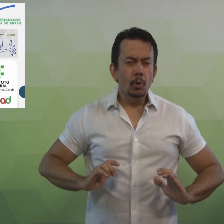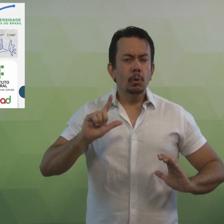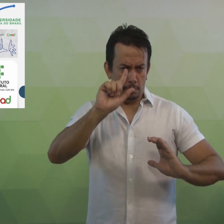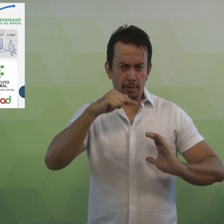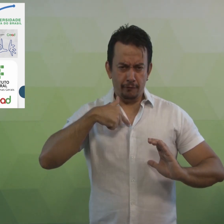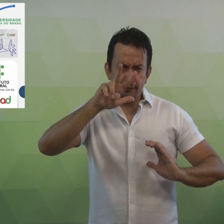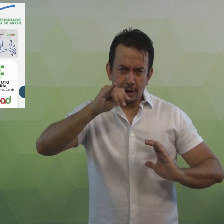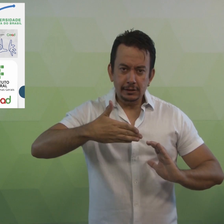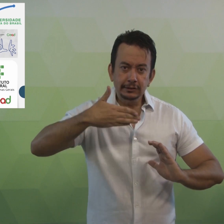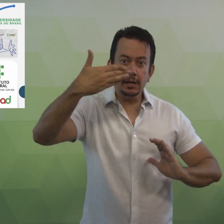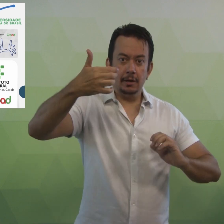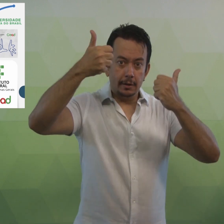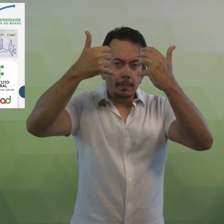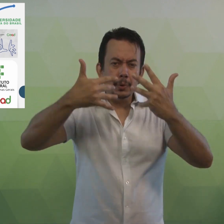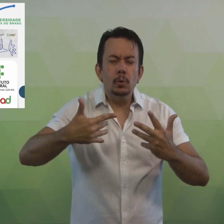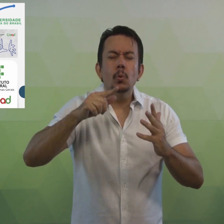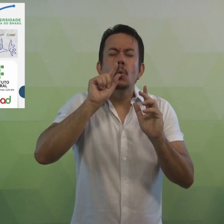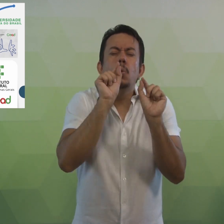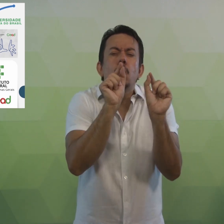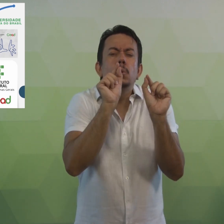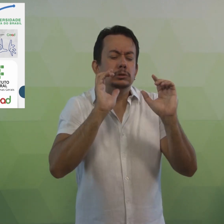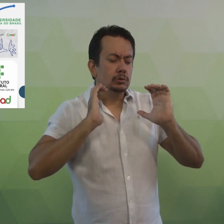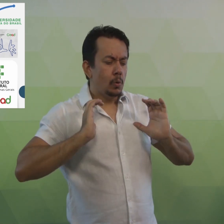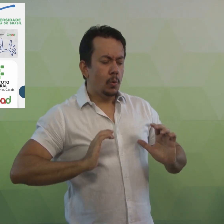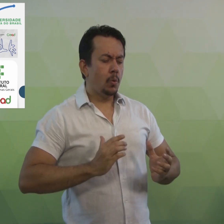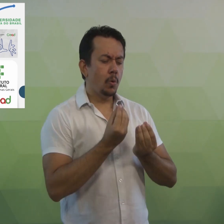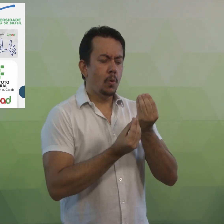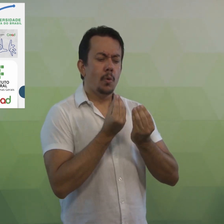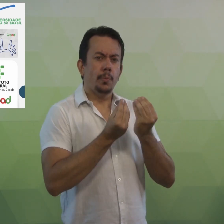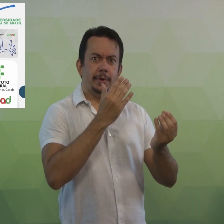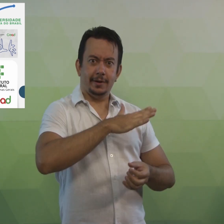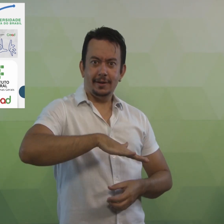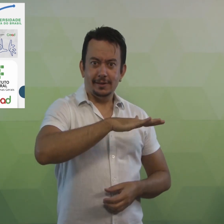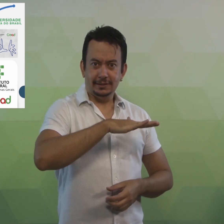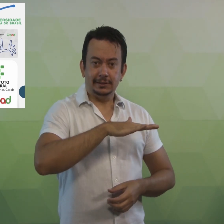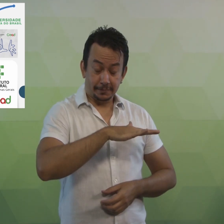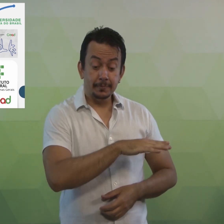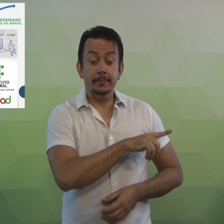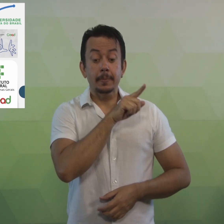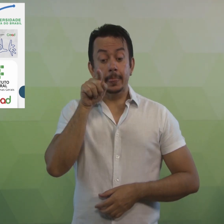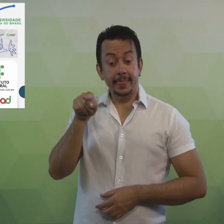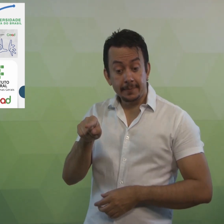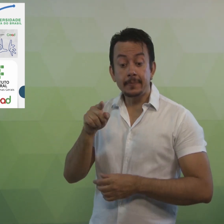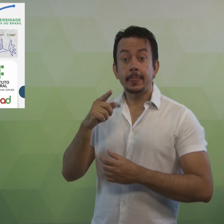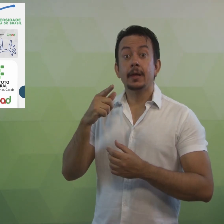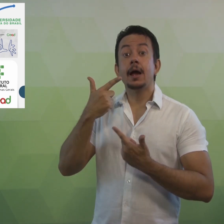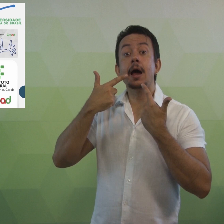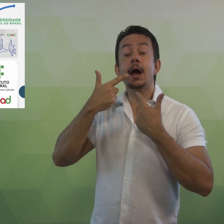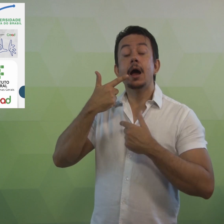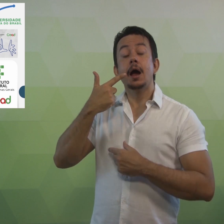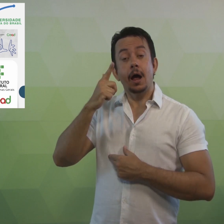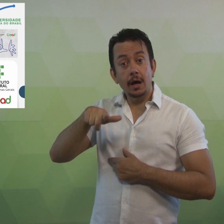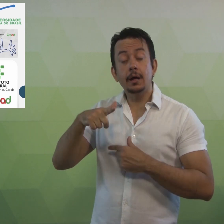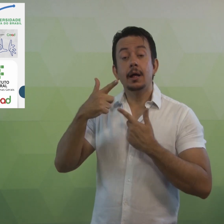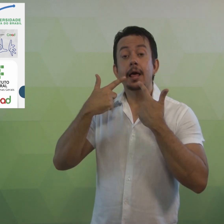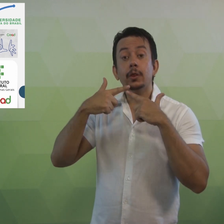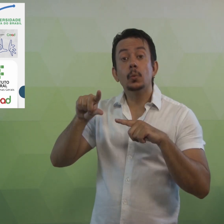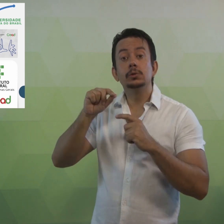comportamento, ele mostra a linguagem, ele mostra o que você está querendo dizer, que é o resultado da expressão.